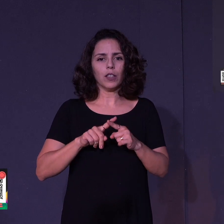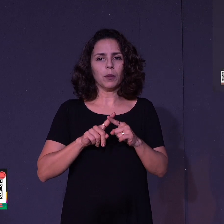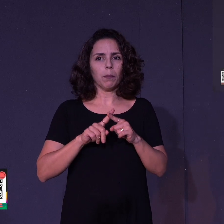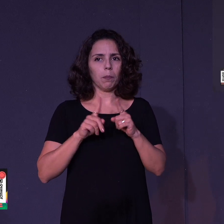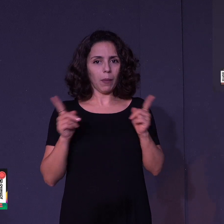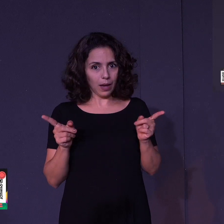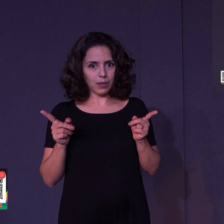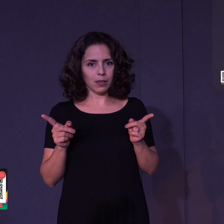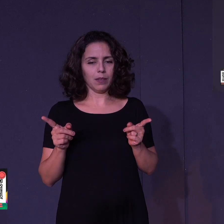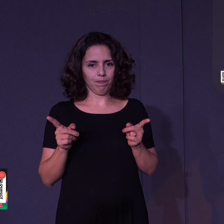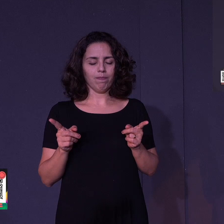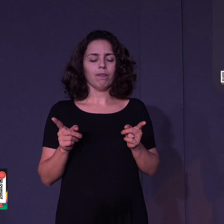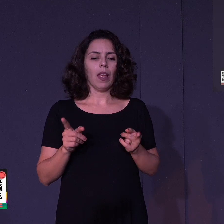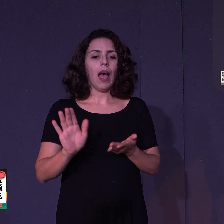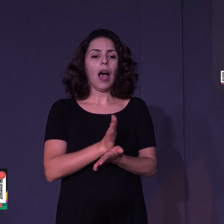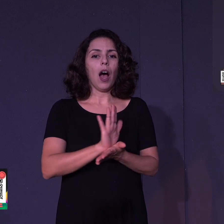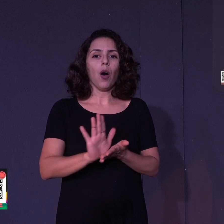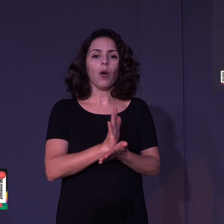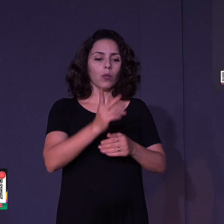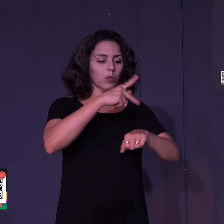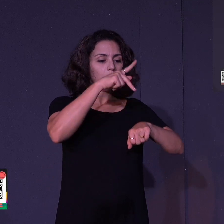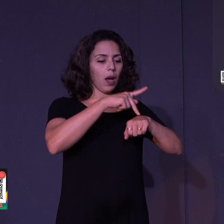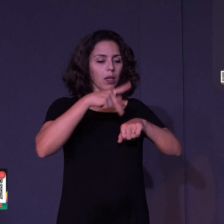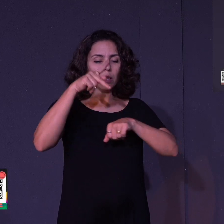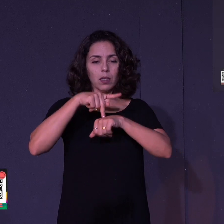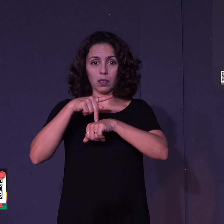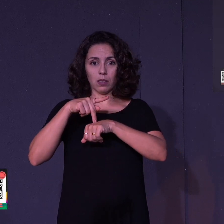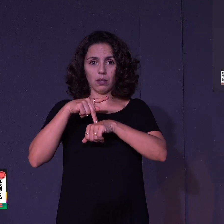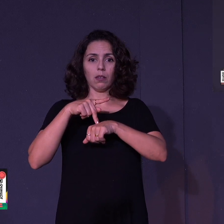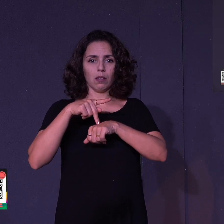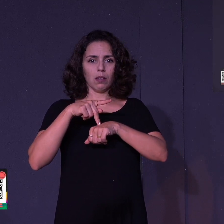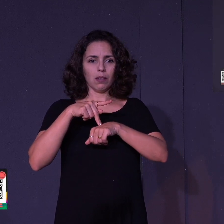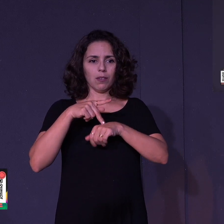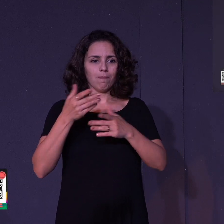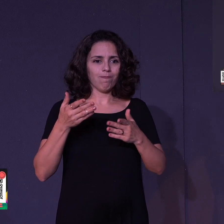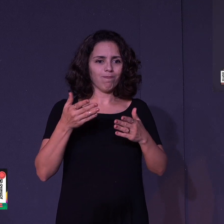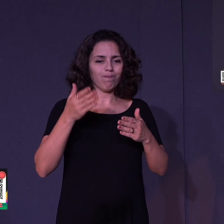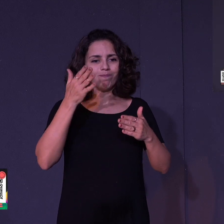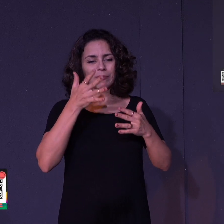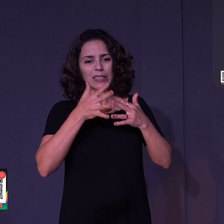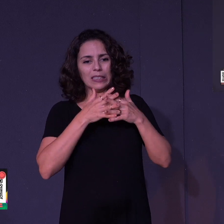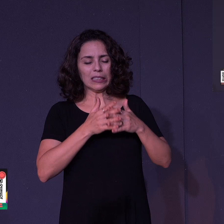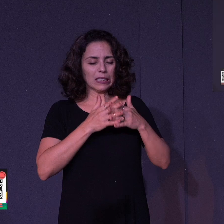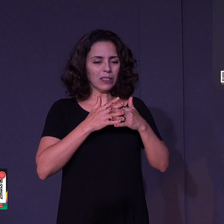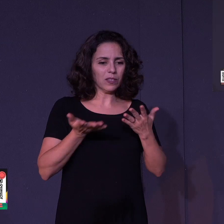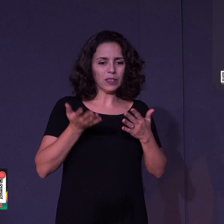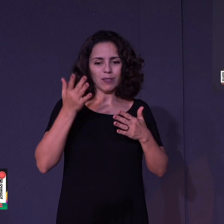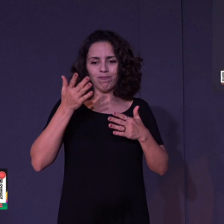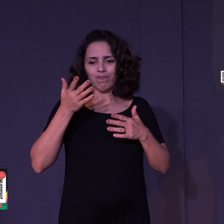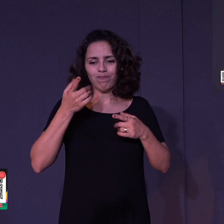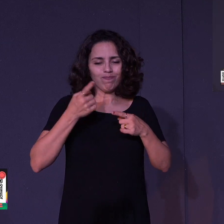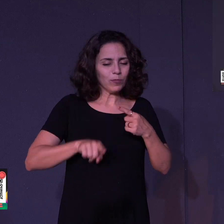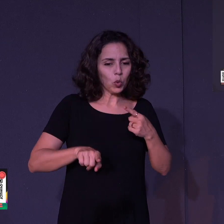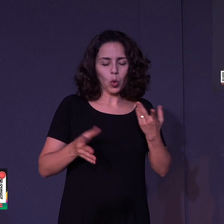dos países e nações e instituições que estão observando de forma equivocada. Esses países, essas nações que muitas vezes